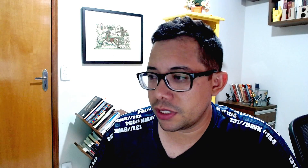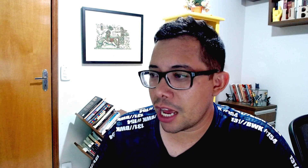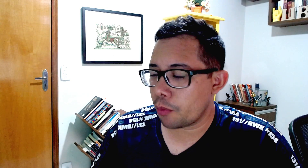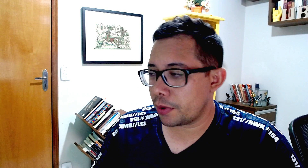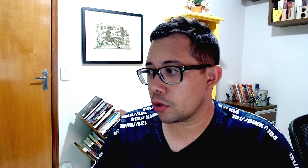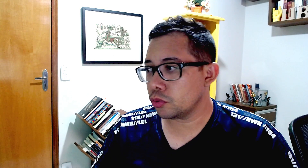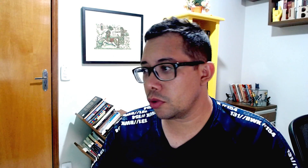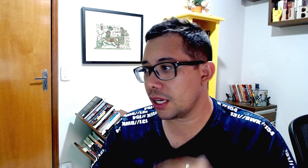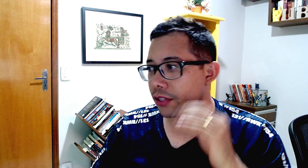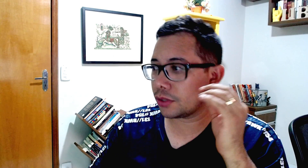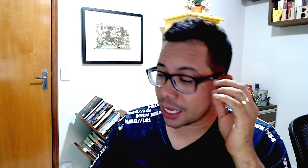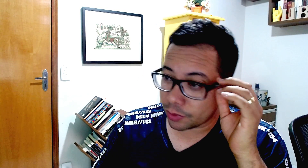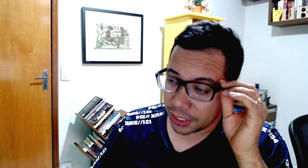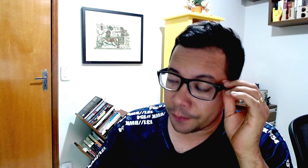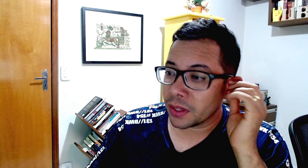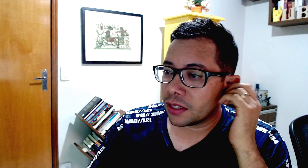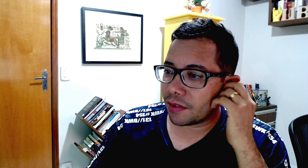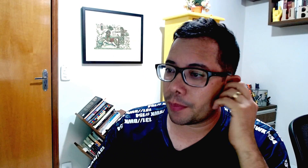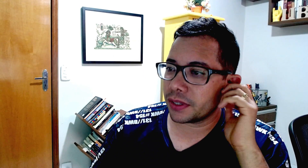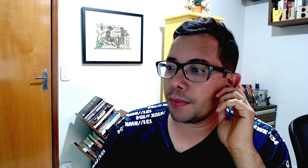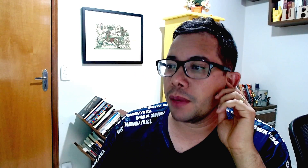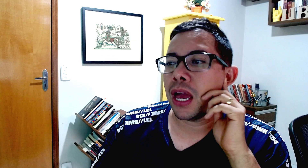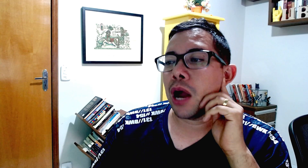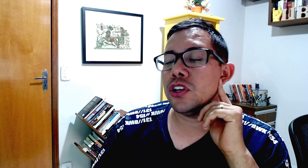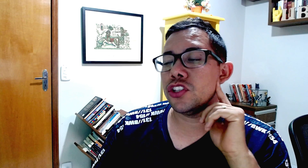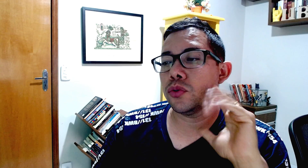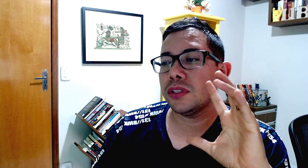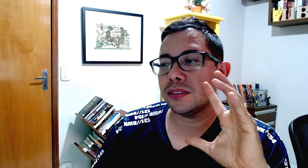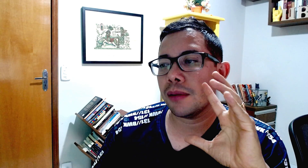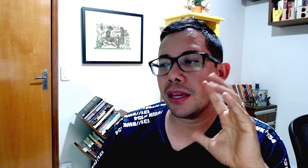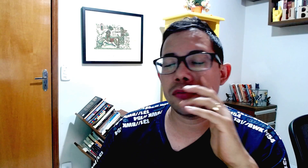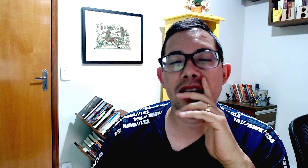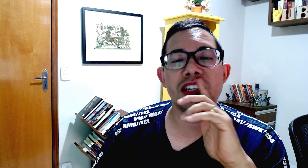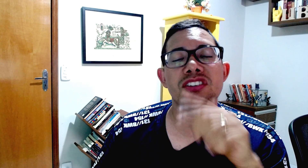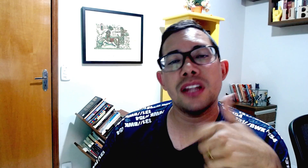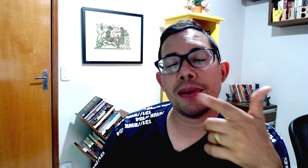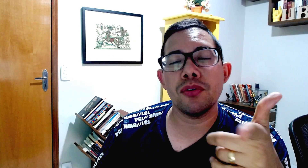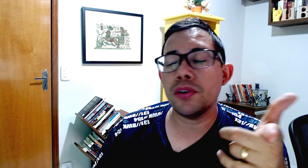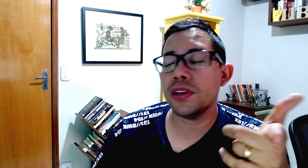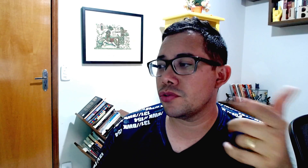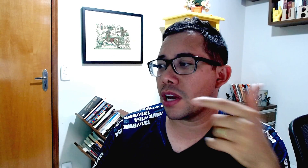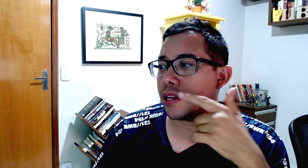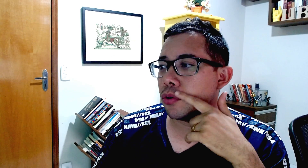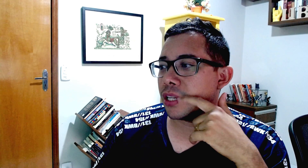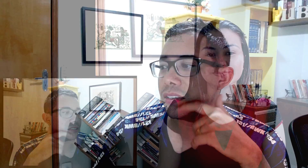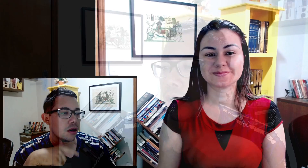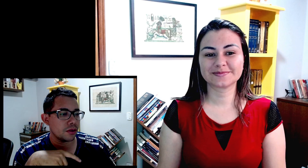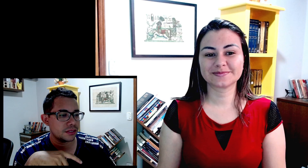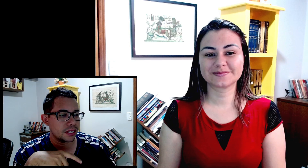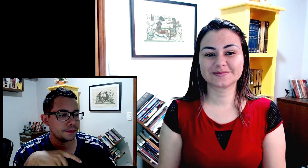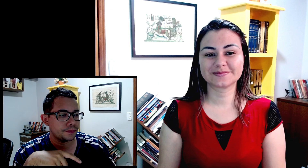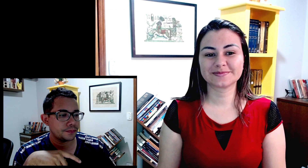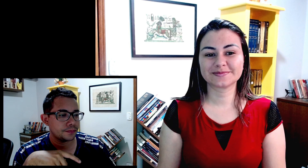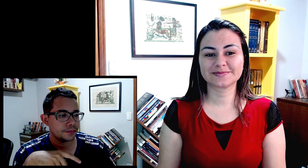sinal, pessoal. Tudo relacionado aí, você vai perceber, ao Antigo Testamento. A gente trabalhou isso já em outras aulas, tá?